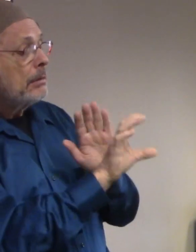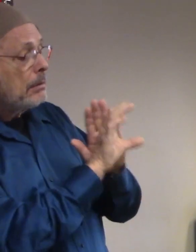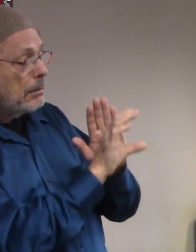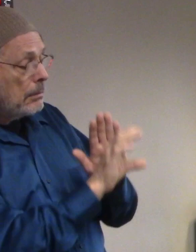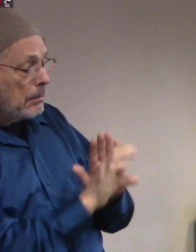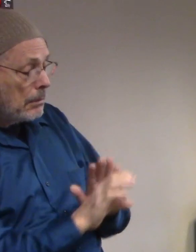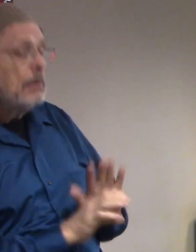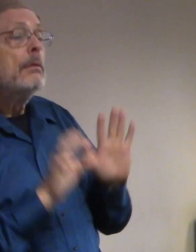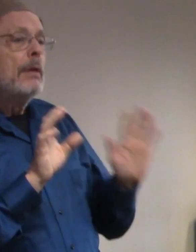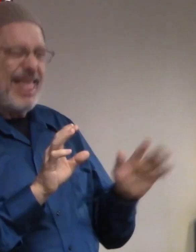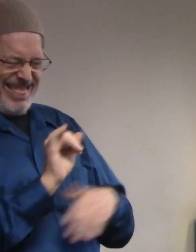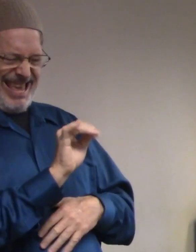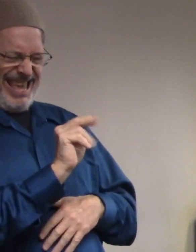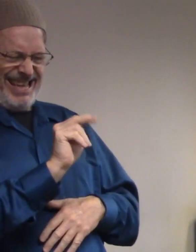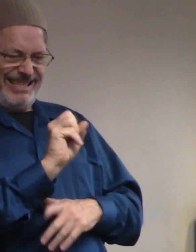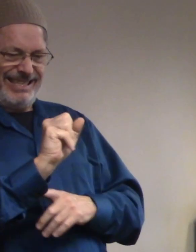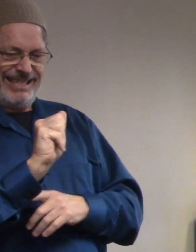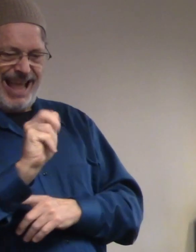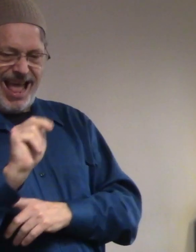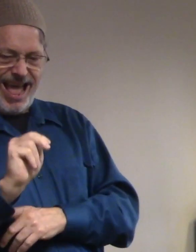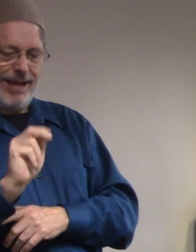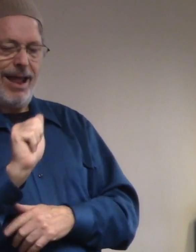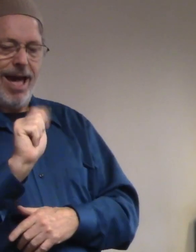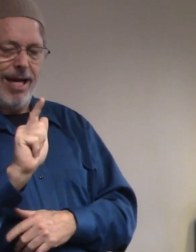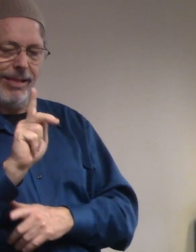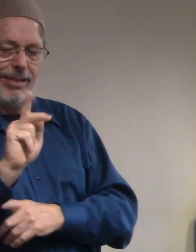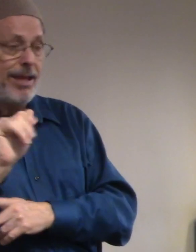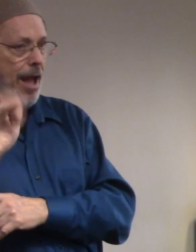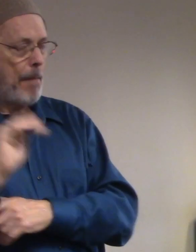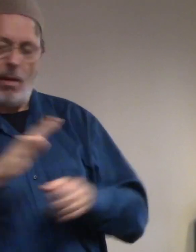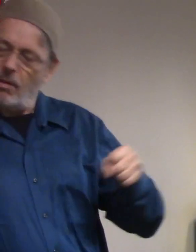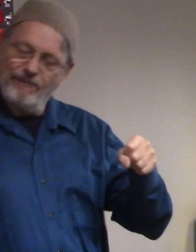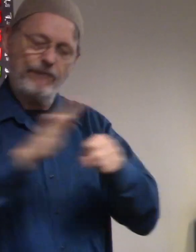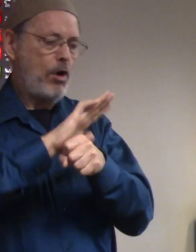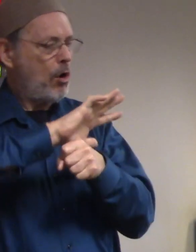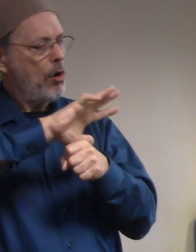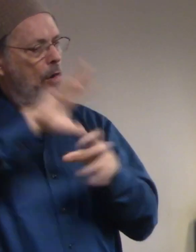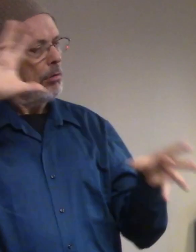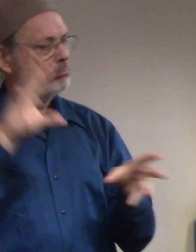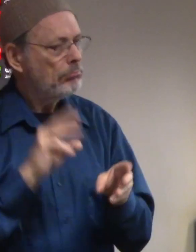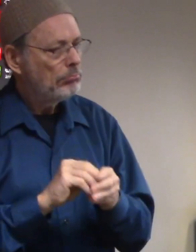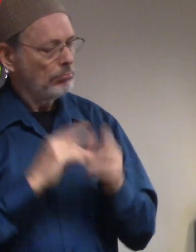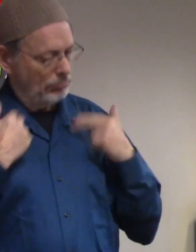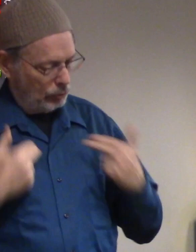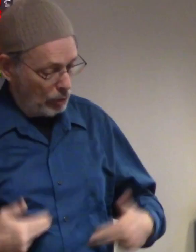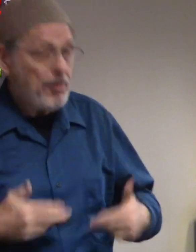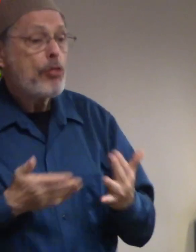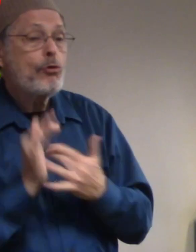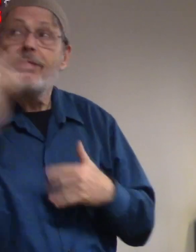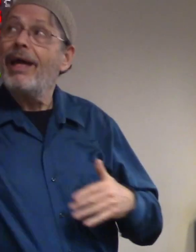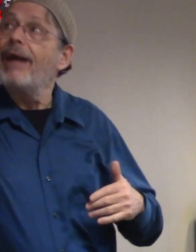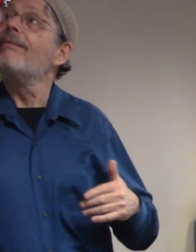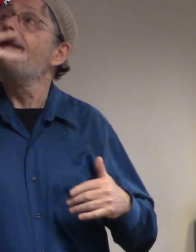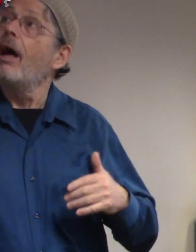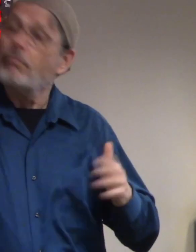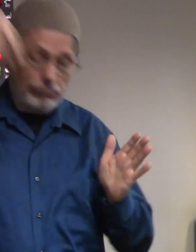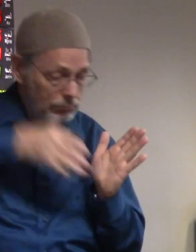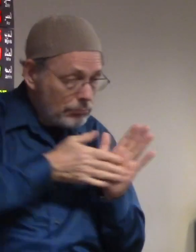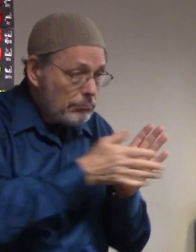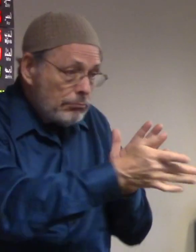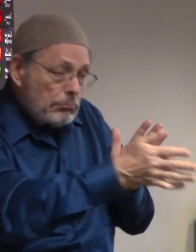insan al-kamil, the most complete human being. And through this light, Allah subhanahu wa ta'ala says, أَوَمَنْ كَانَ